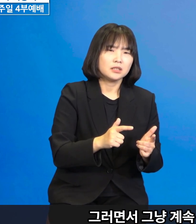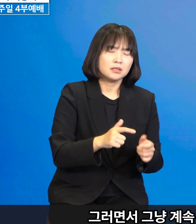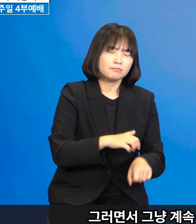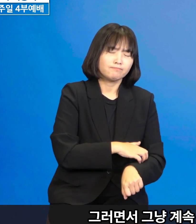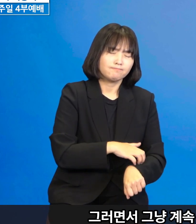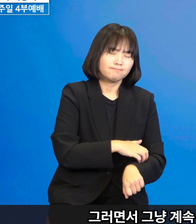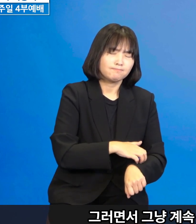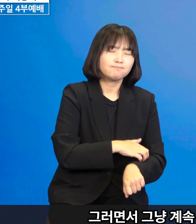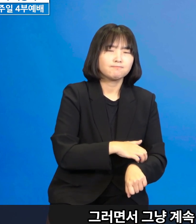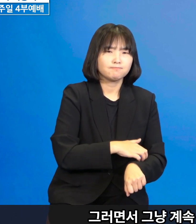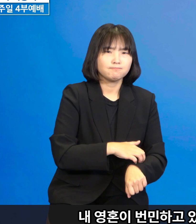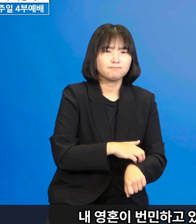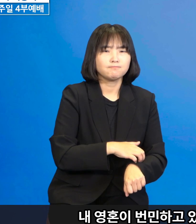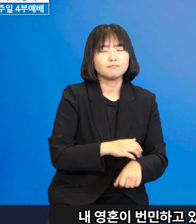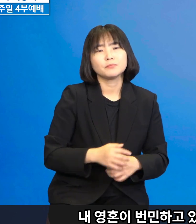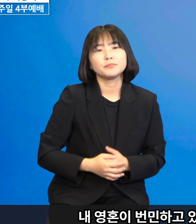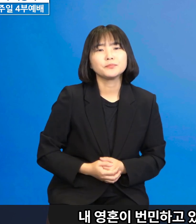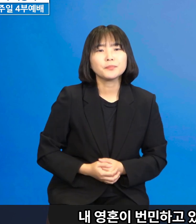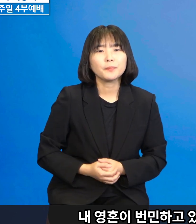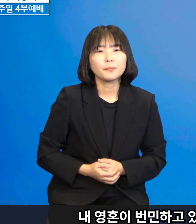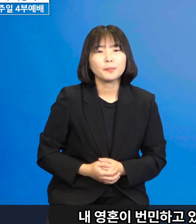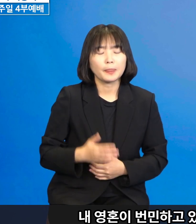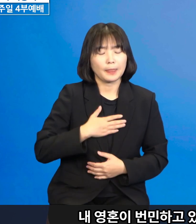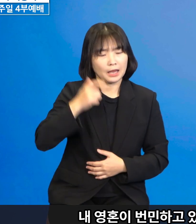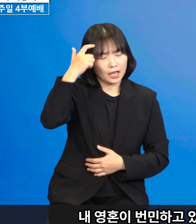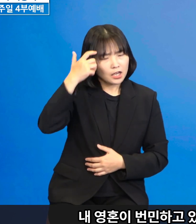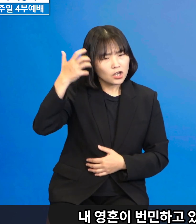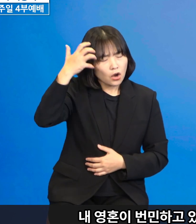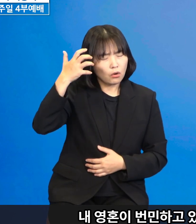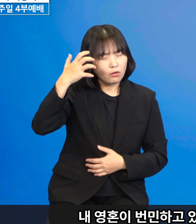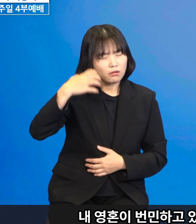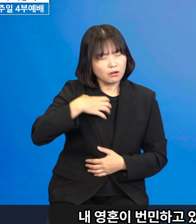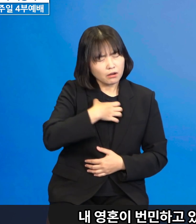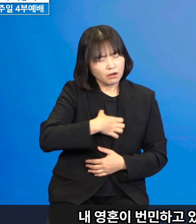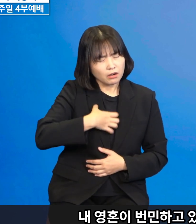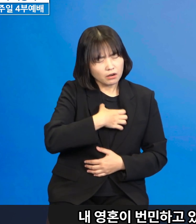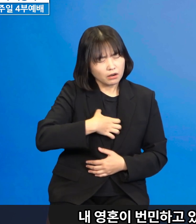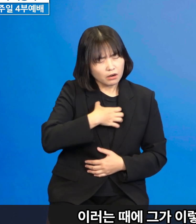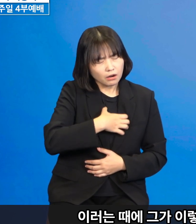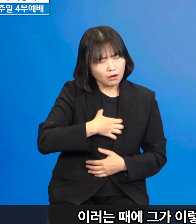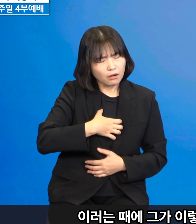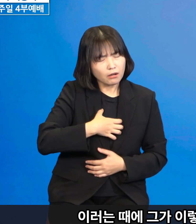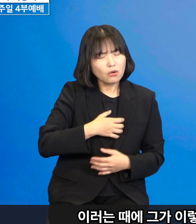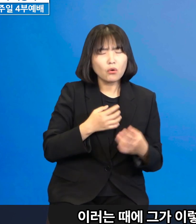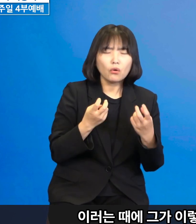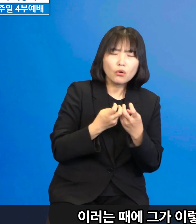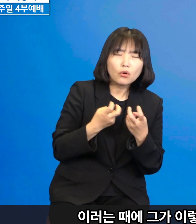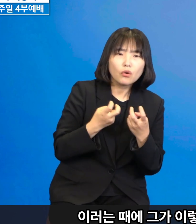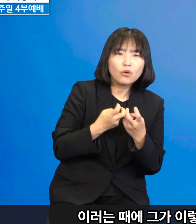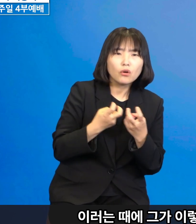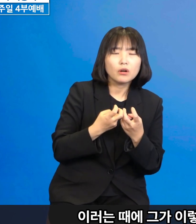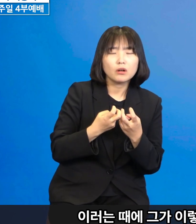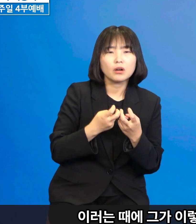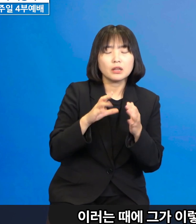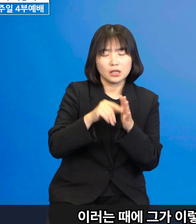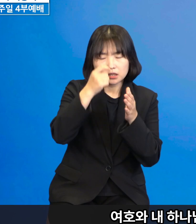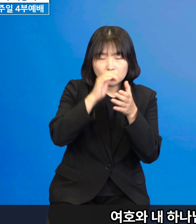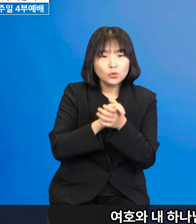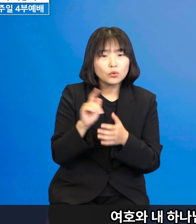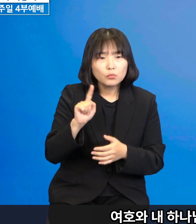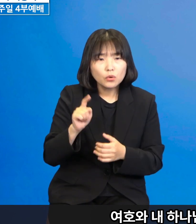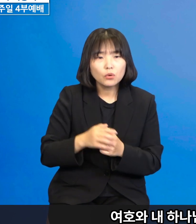계속 가는 거예요. 블레셋 타고. 내 영혼이 번민하고 있는데 어떻게 해야 됩니까? 이런 때에 그가 이렇게 기도해요. 3절